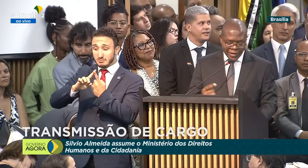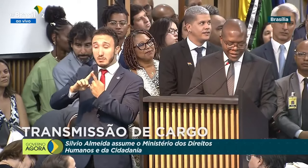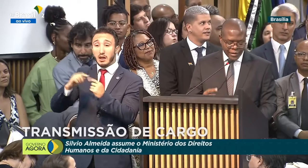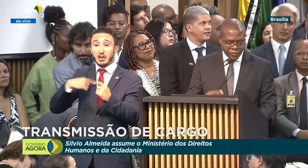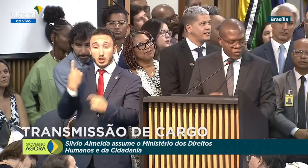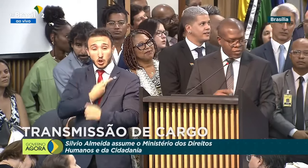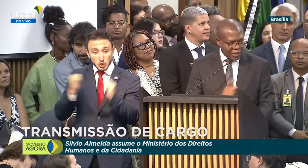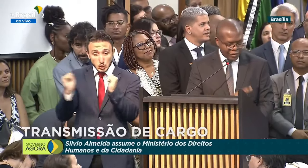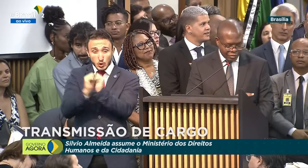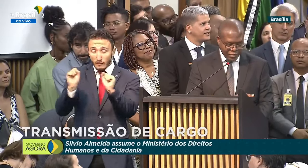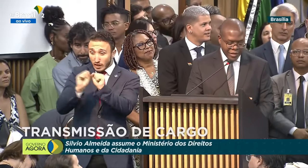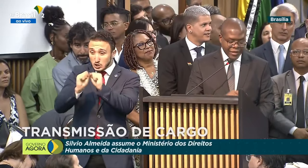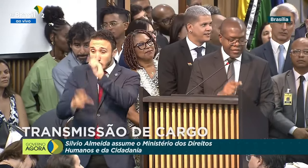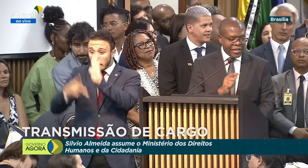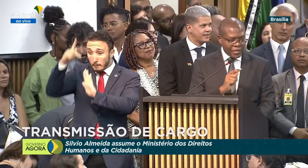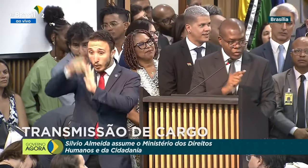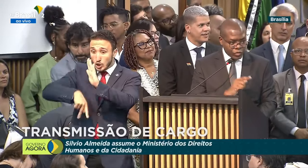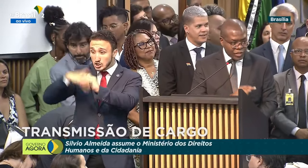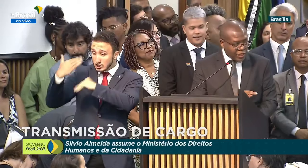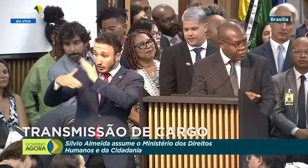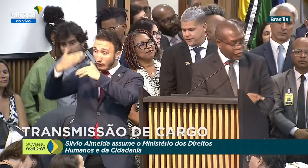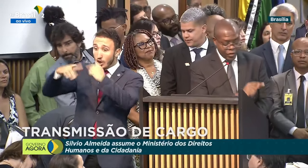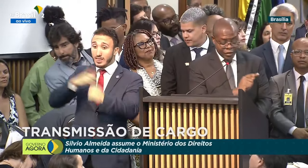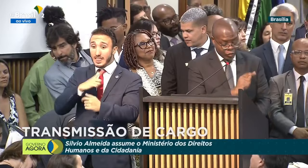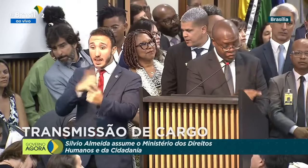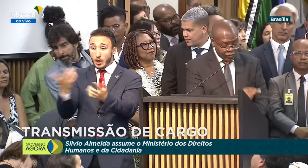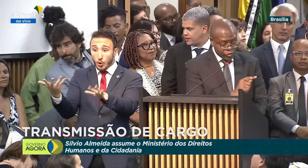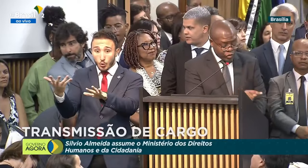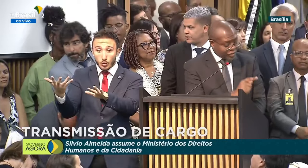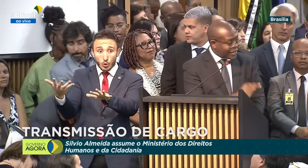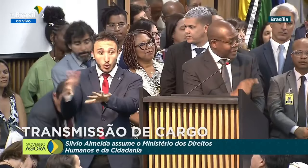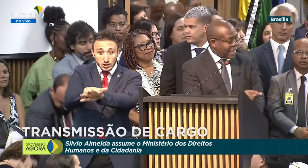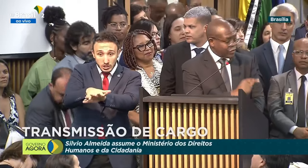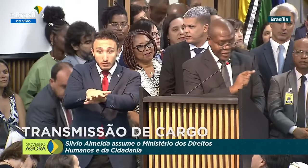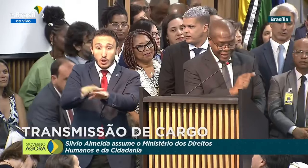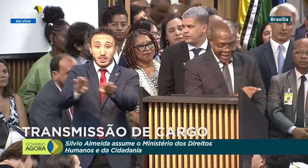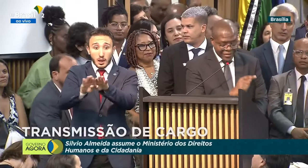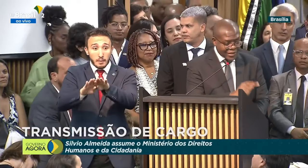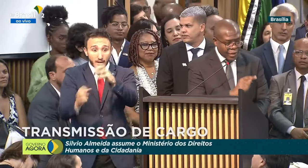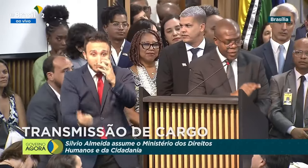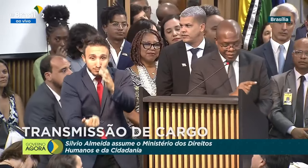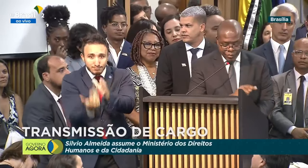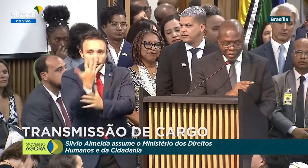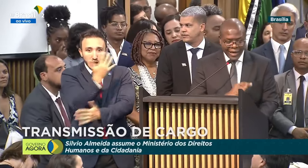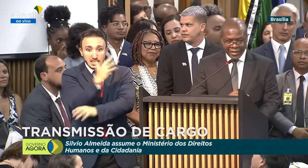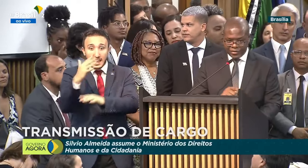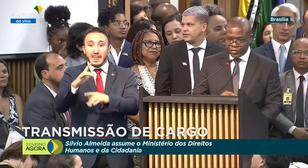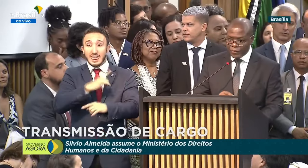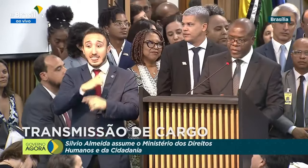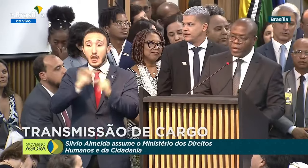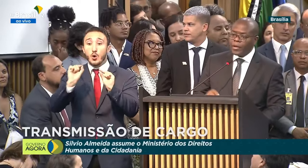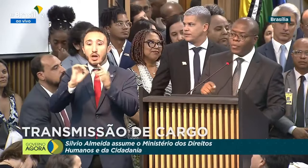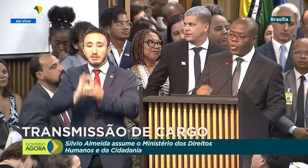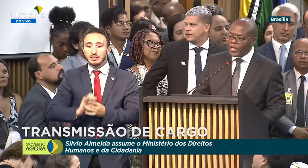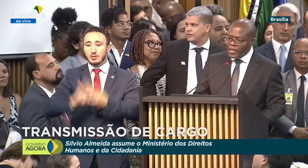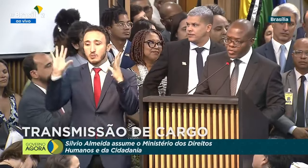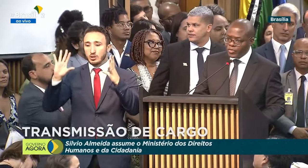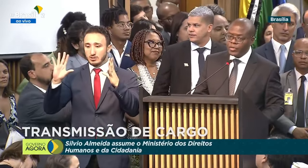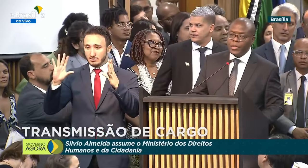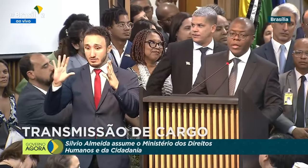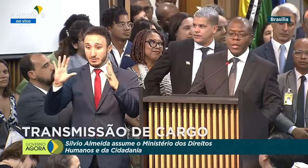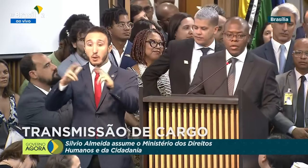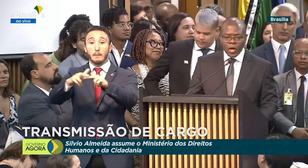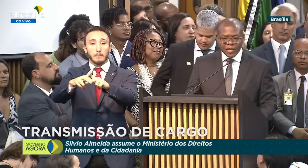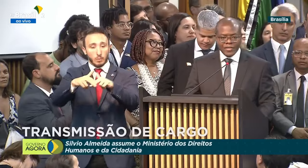um projeto de desenvolvimento que seja inclusive sustentável e radicalmente democrático por